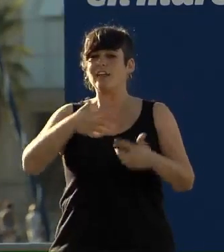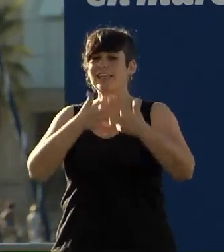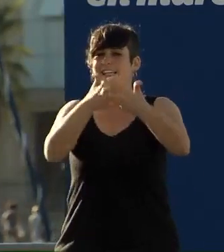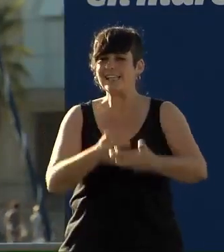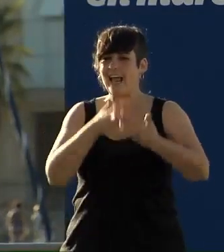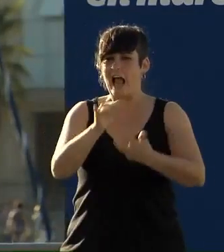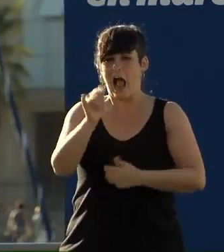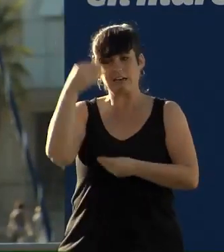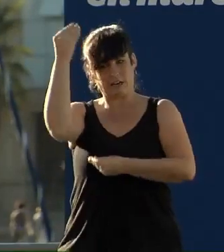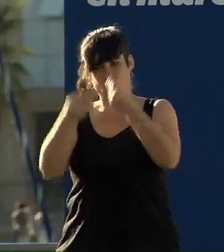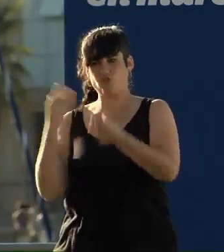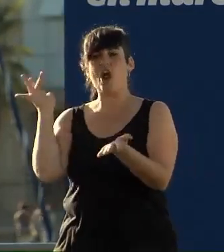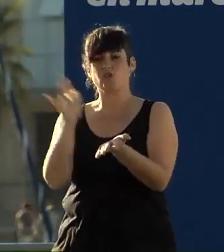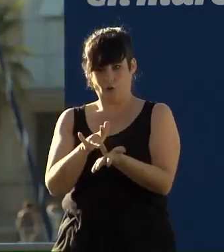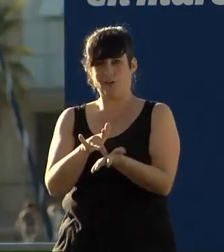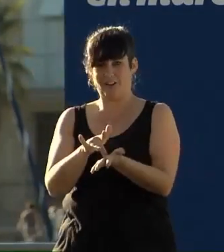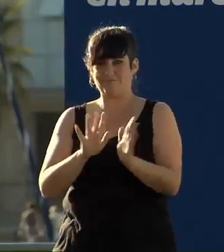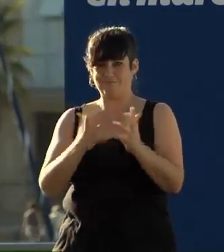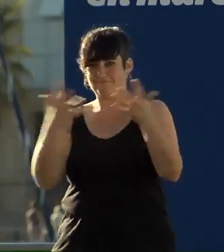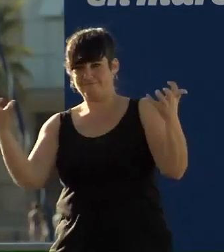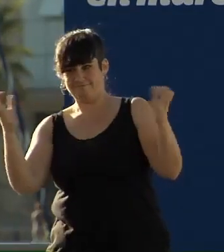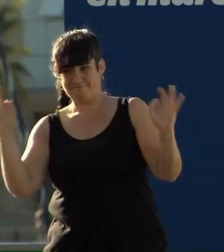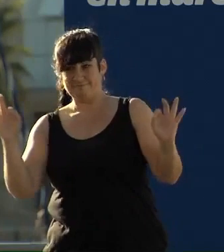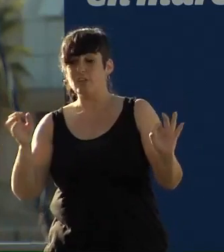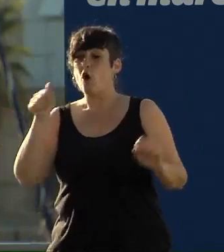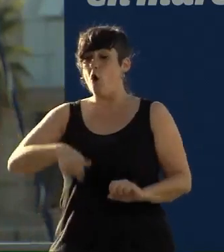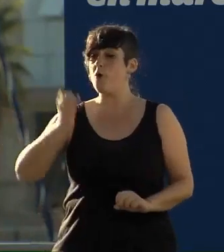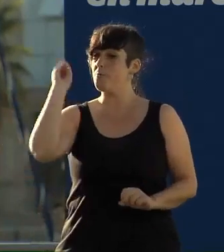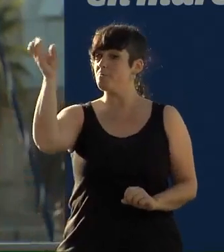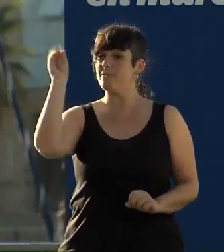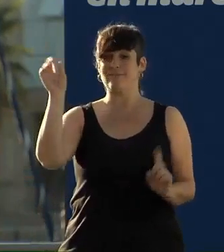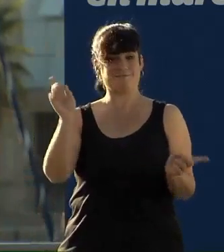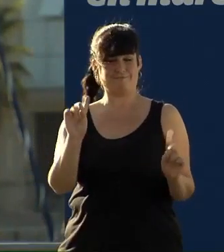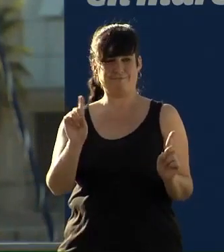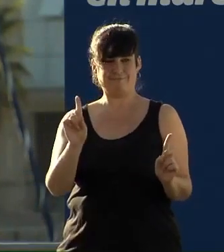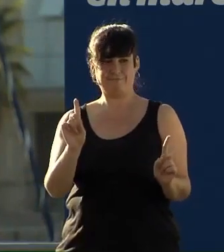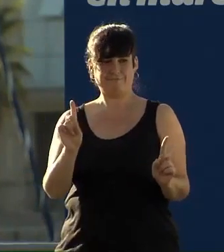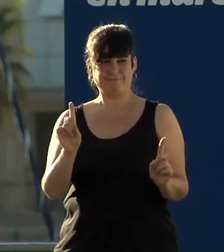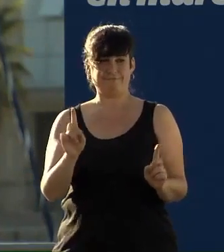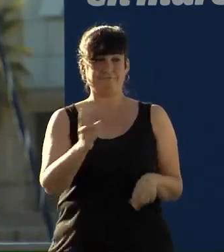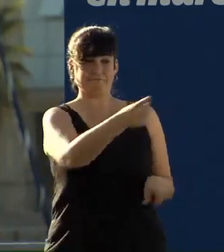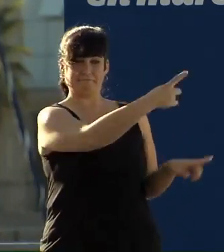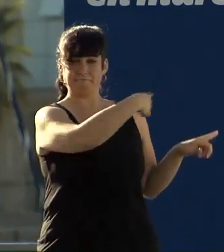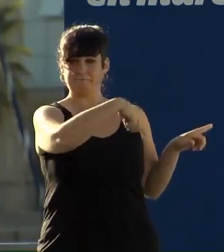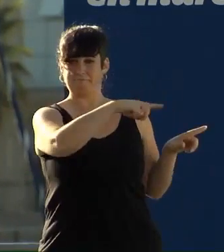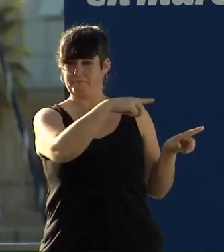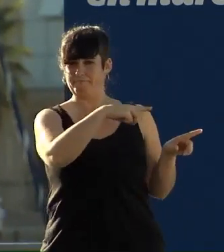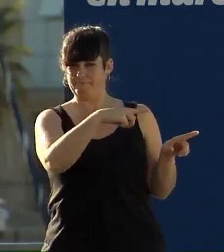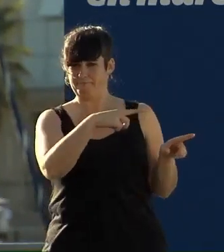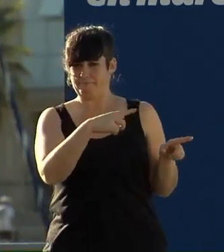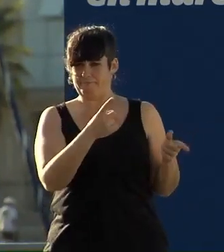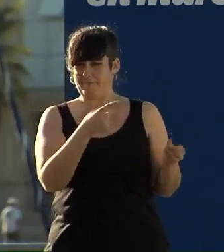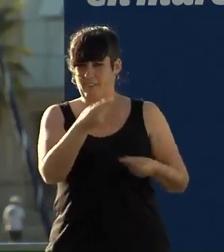hai que reflexionar. E o que quero decir é que hoxe non vos vou montar un mitin. Están a votar perfectamente, con toda